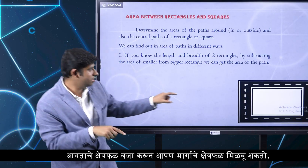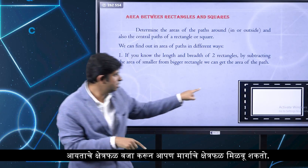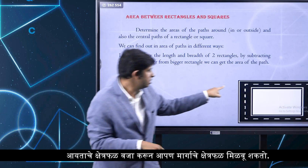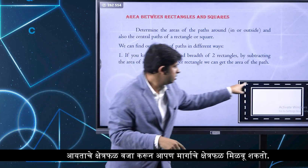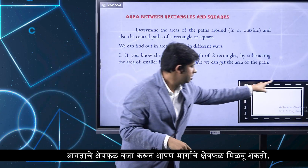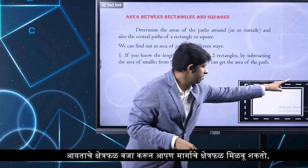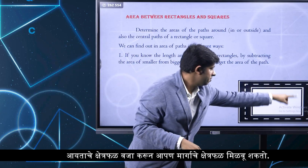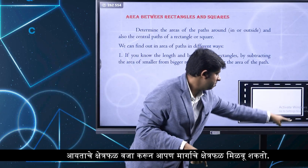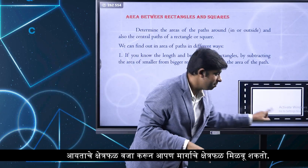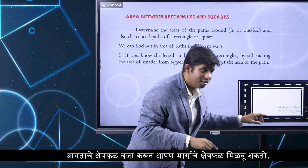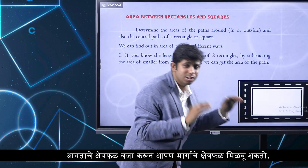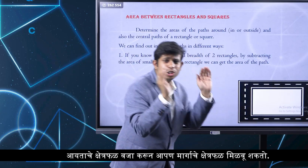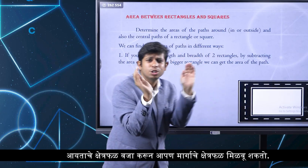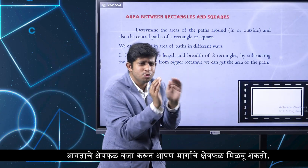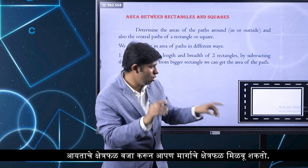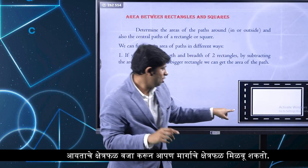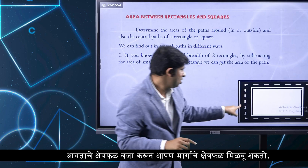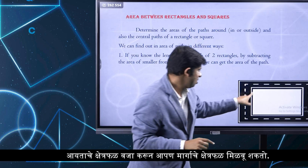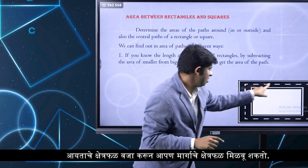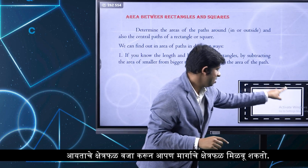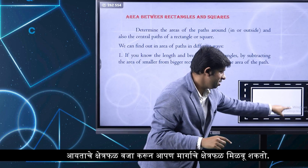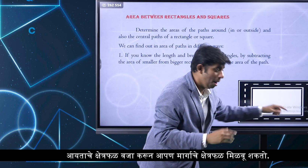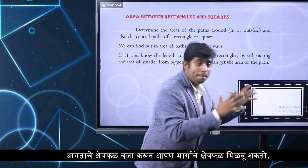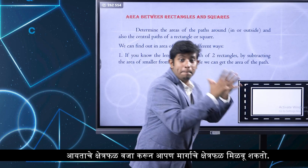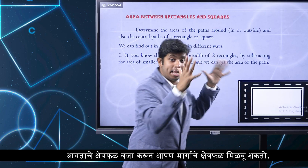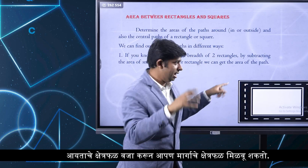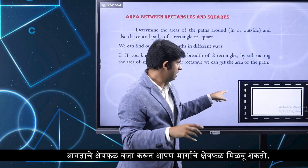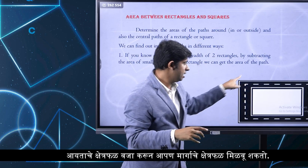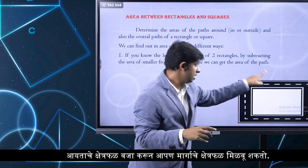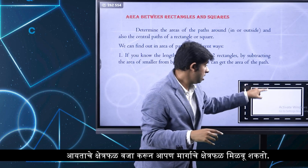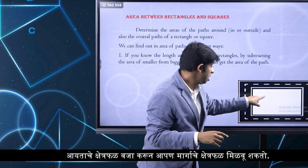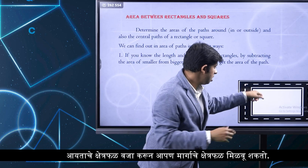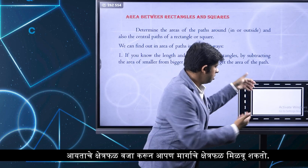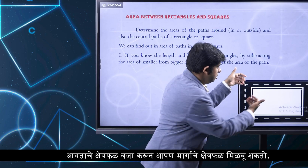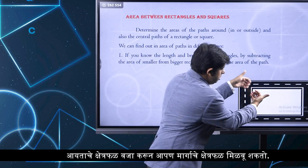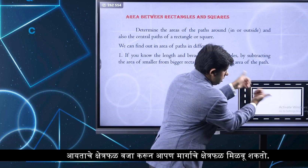वजा करून आपण मार्गाचे क्षेत्रफळ मिळवू शकतो.